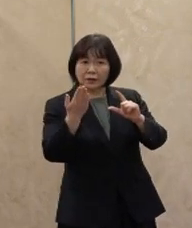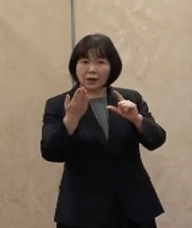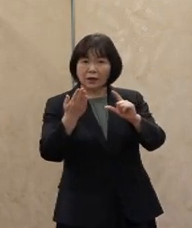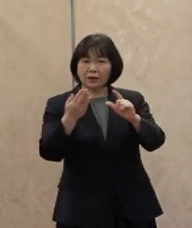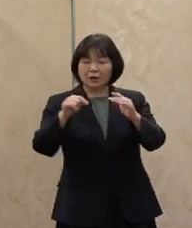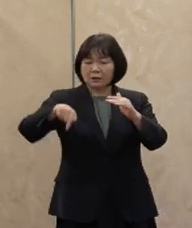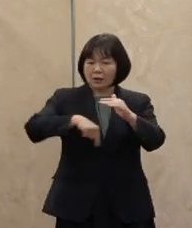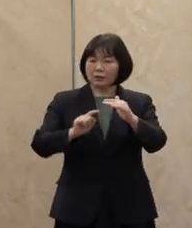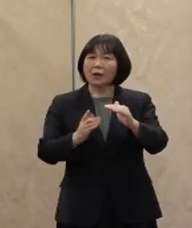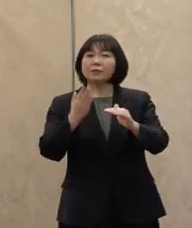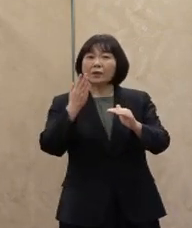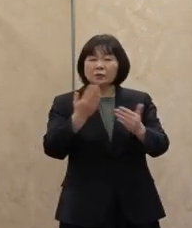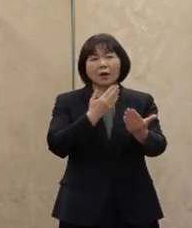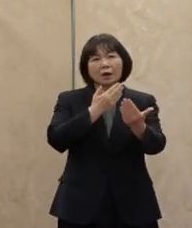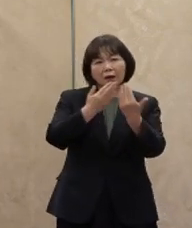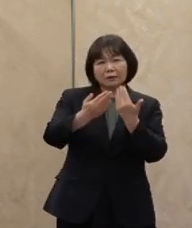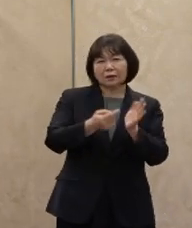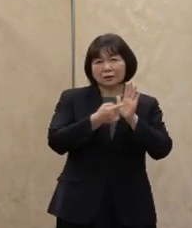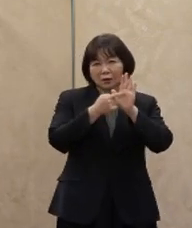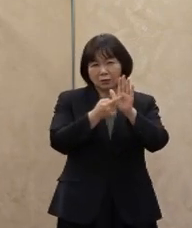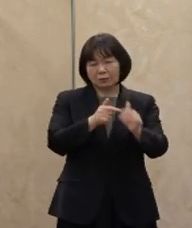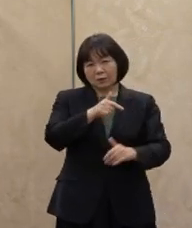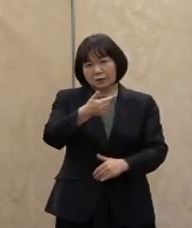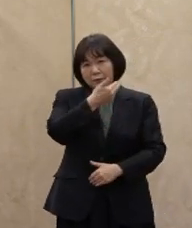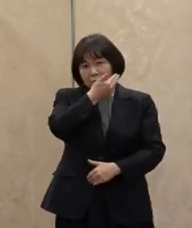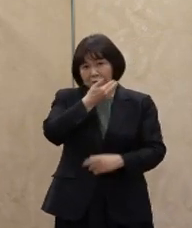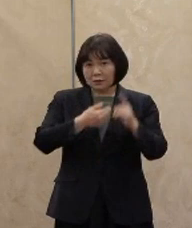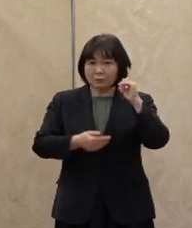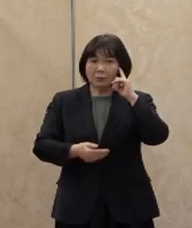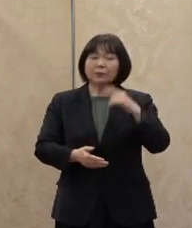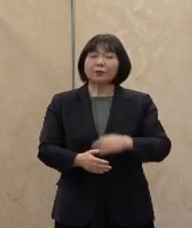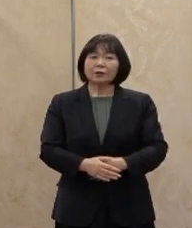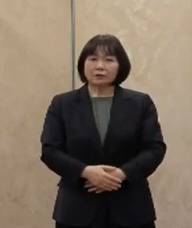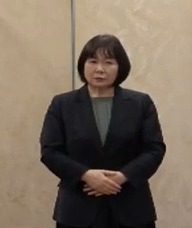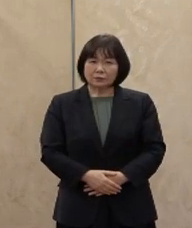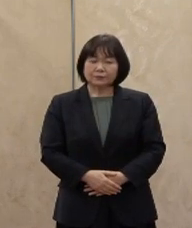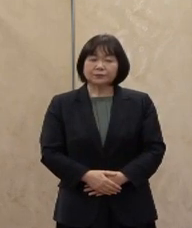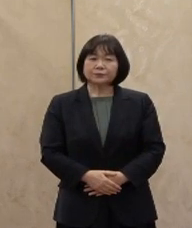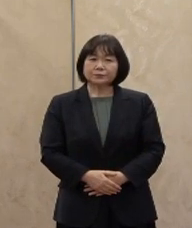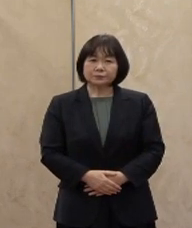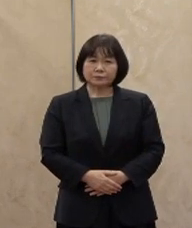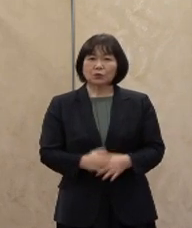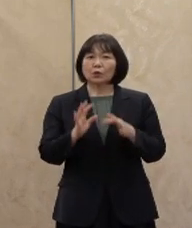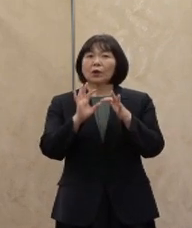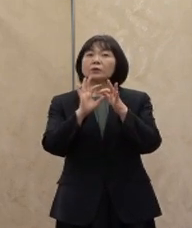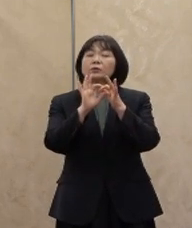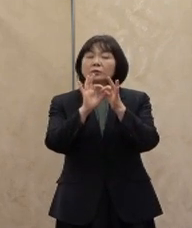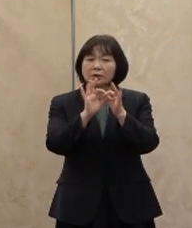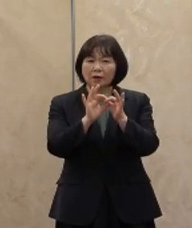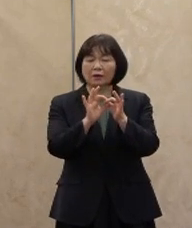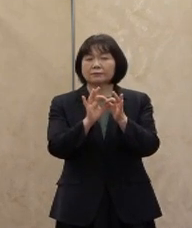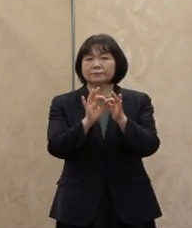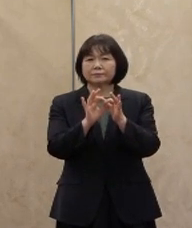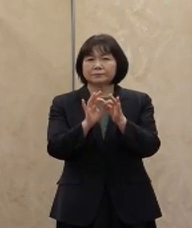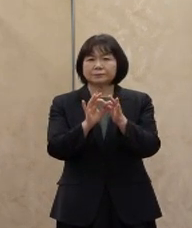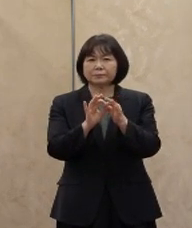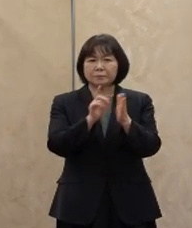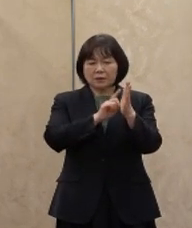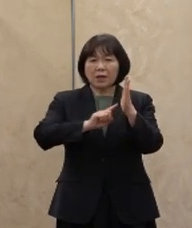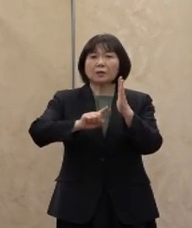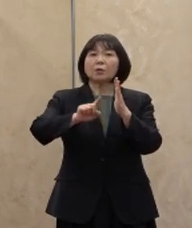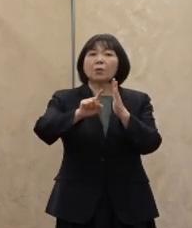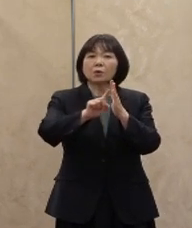出るのか、これはやっぱり明らかにすることが一番大事だと思っています。でここの点については先行